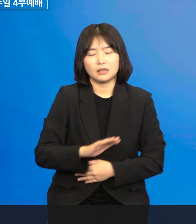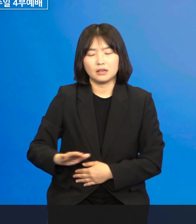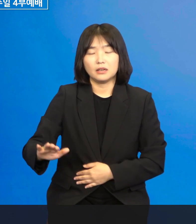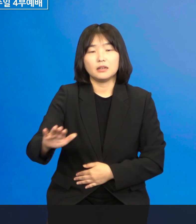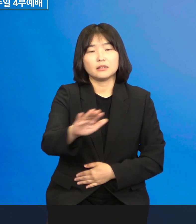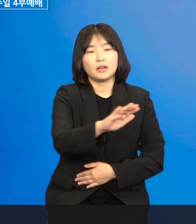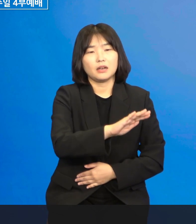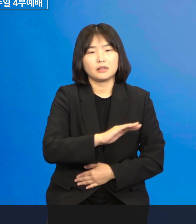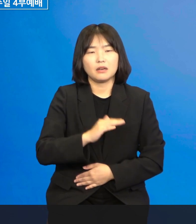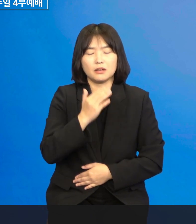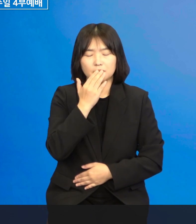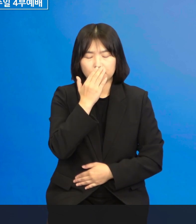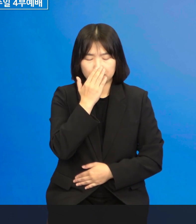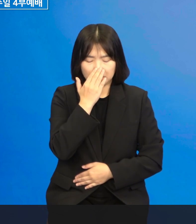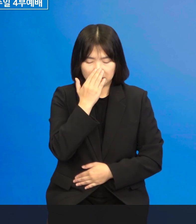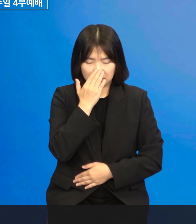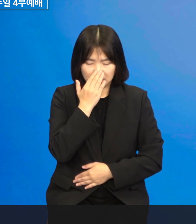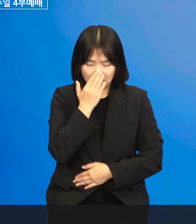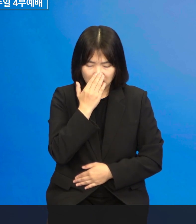백성이